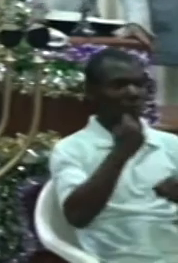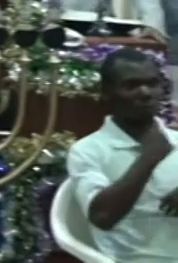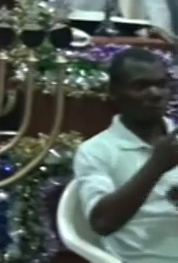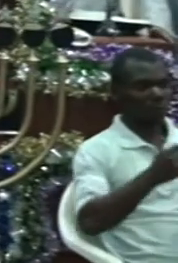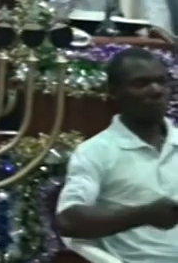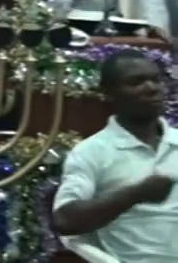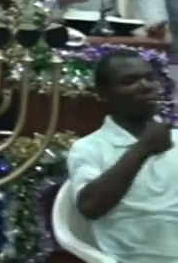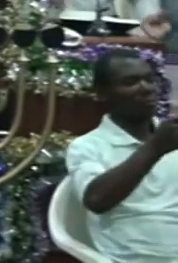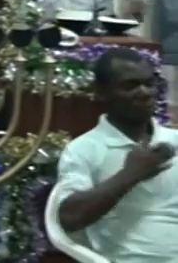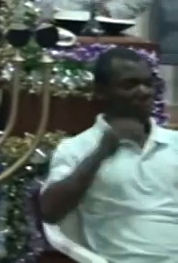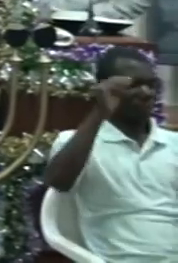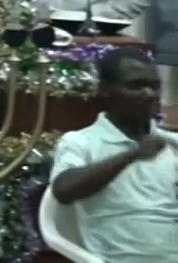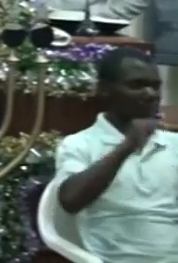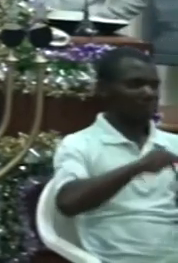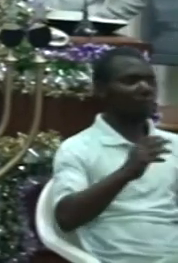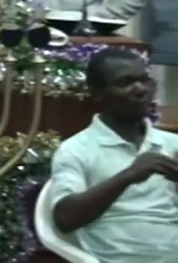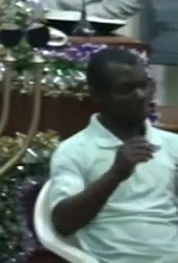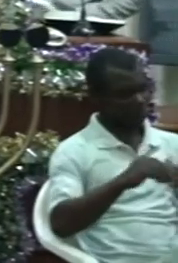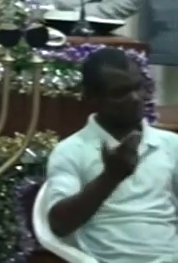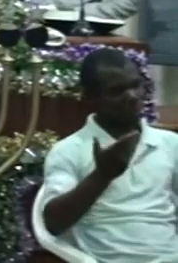donne-moi des millions de dollars.